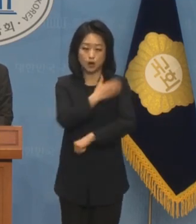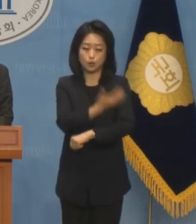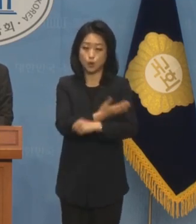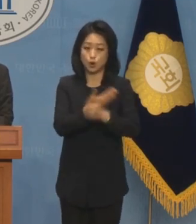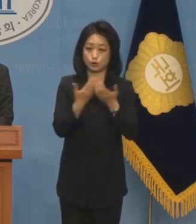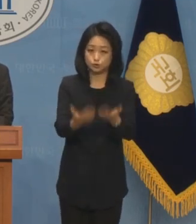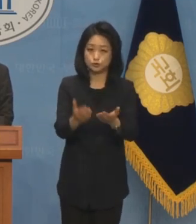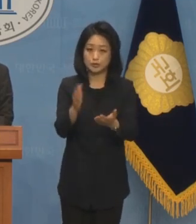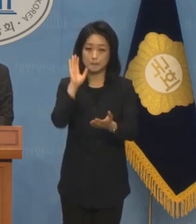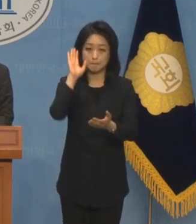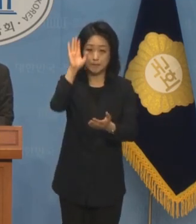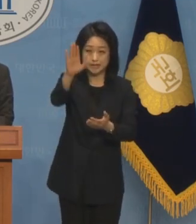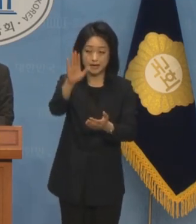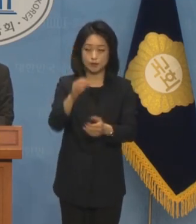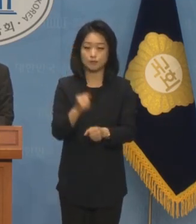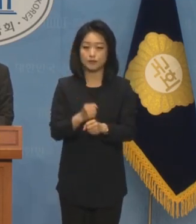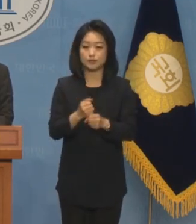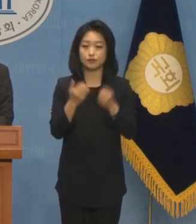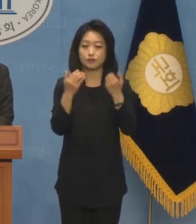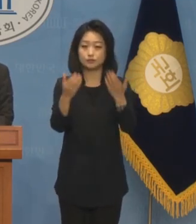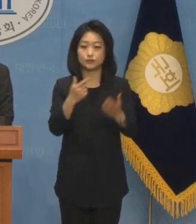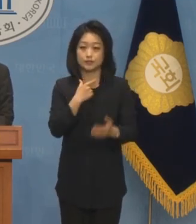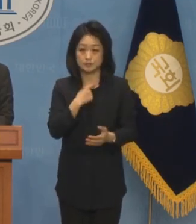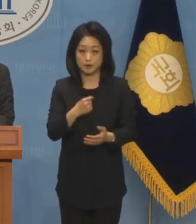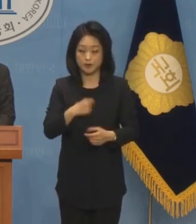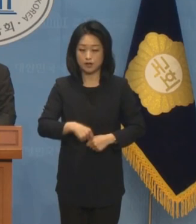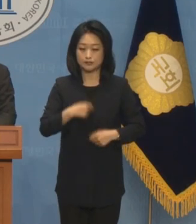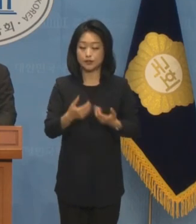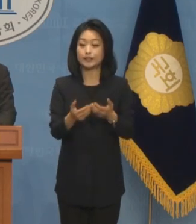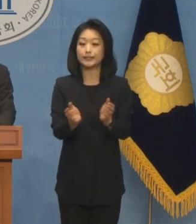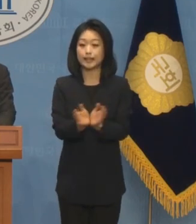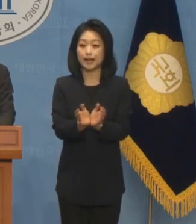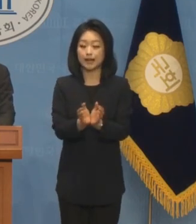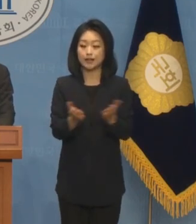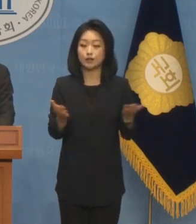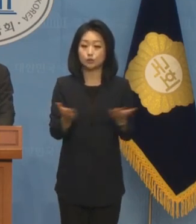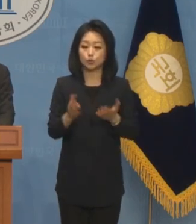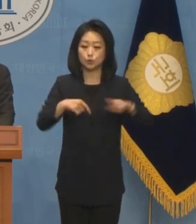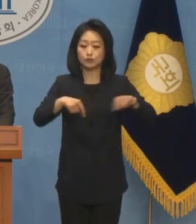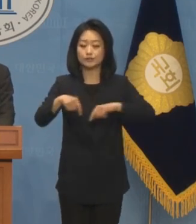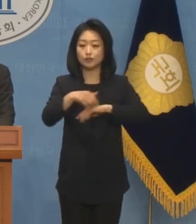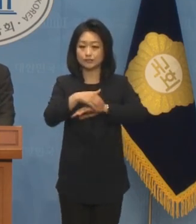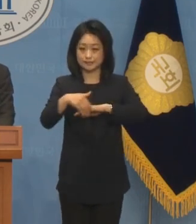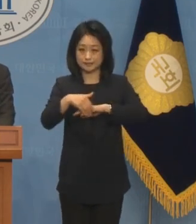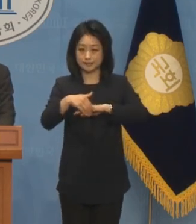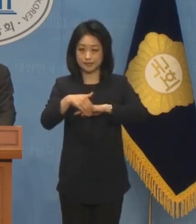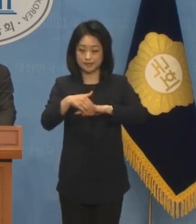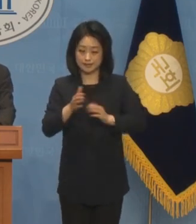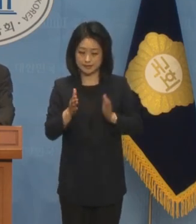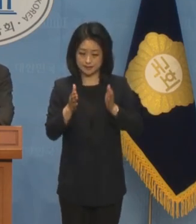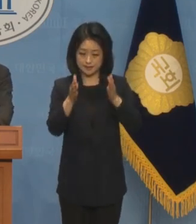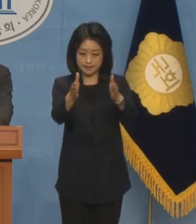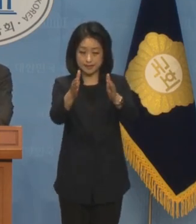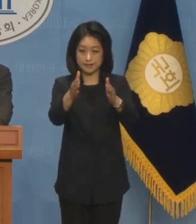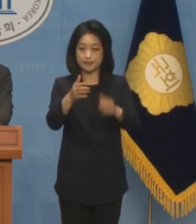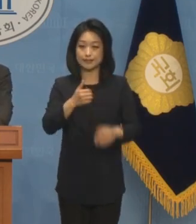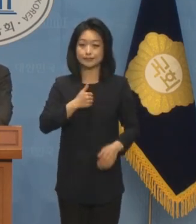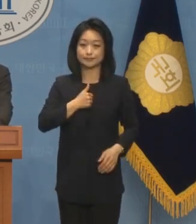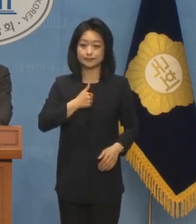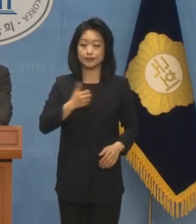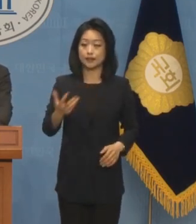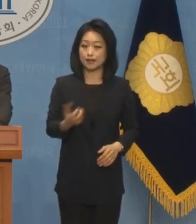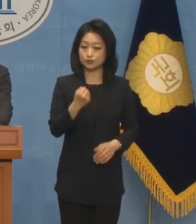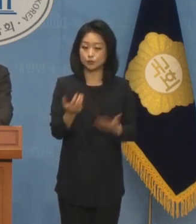내일로 나아갑시다 정의당은 노동 정치의 한길에서 자랑스러운 입당